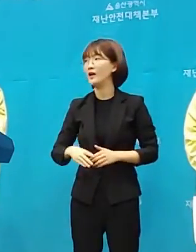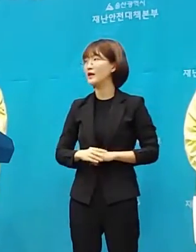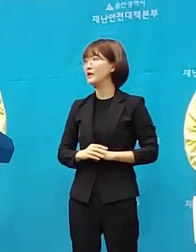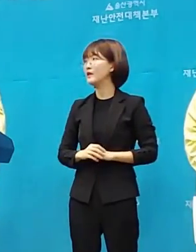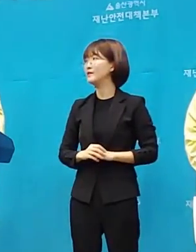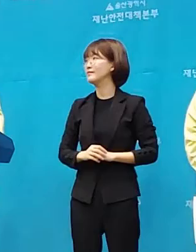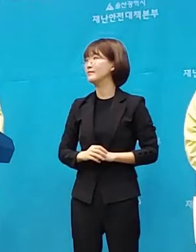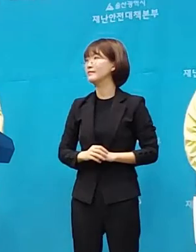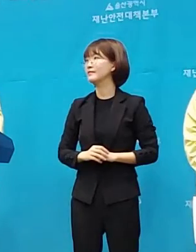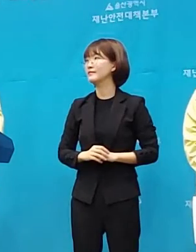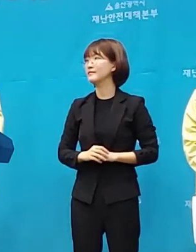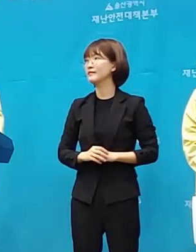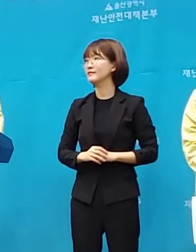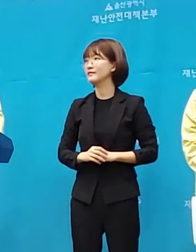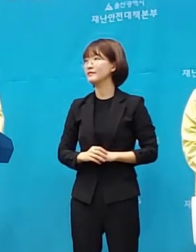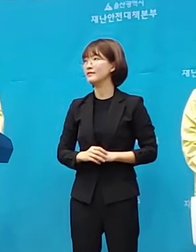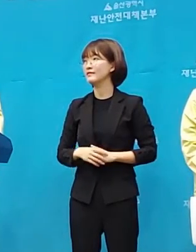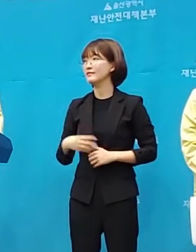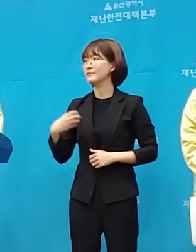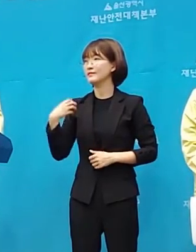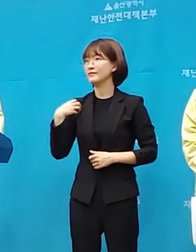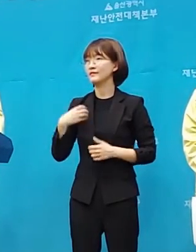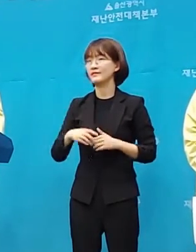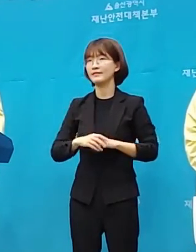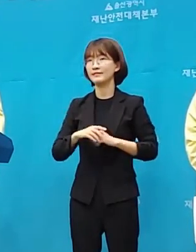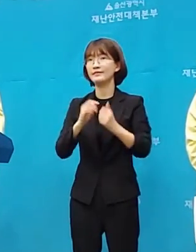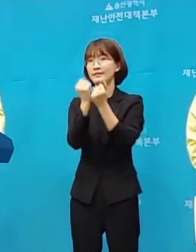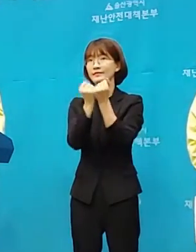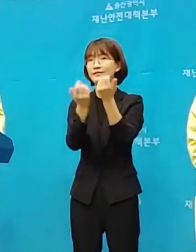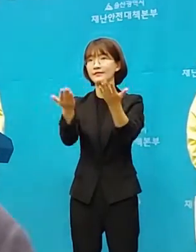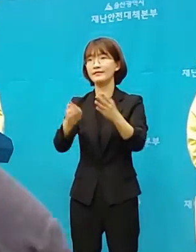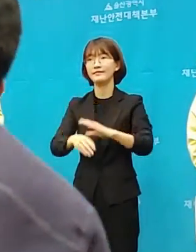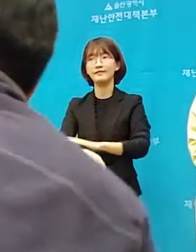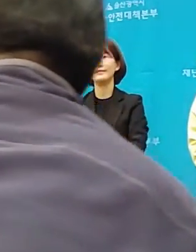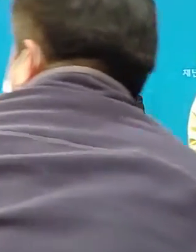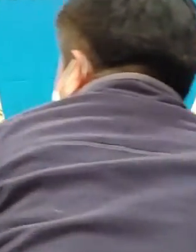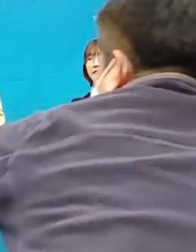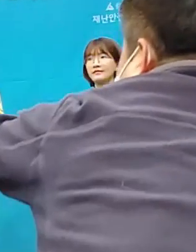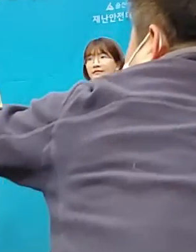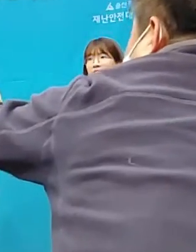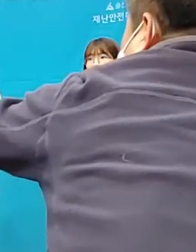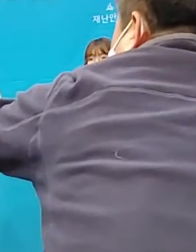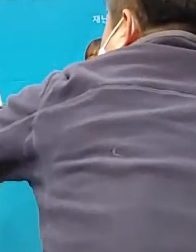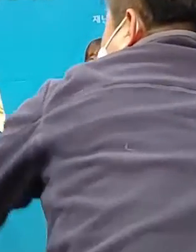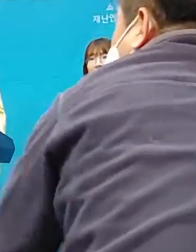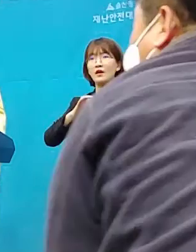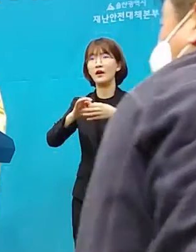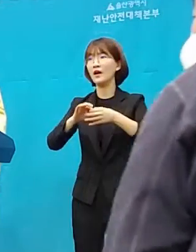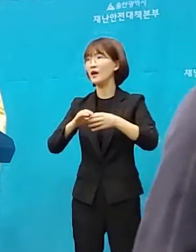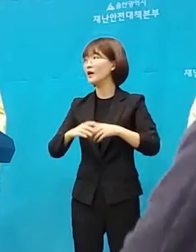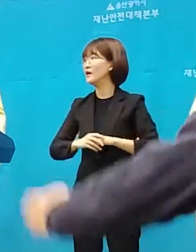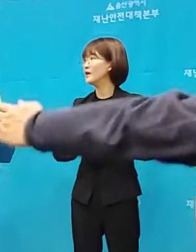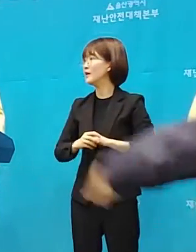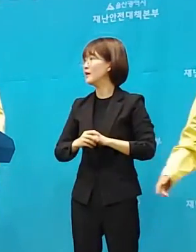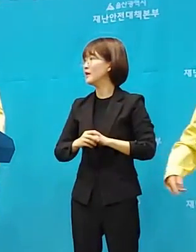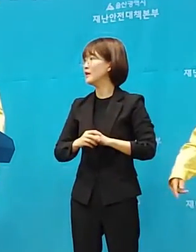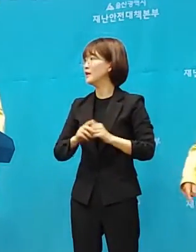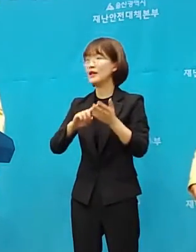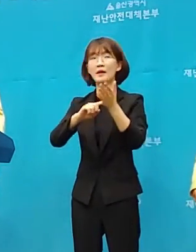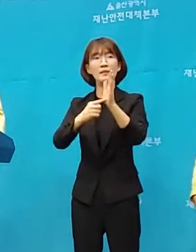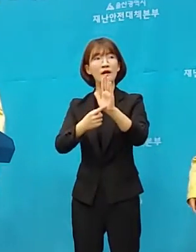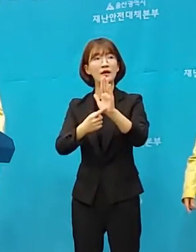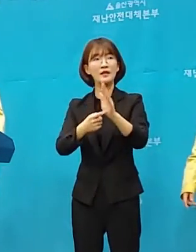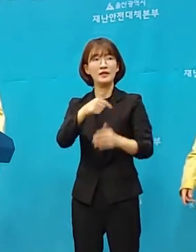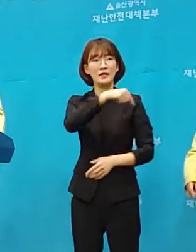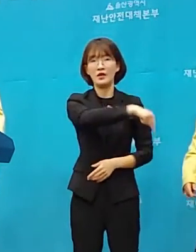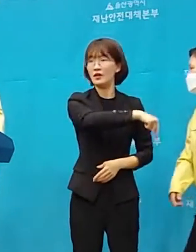네. 담당. 아, 네. 그 수와 관계로 답변해 주신 분은 저